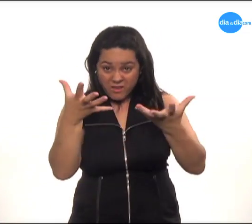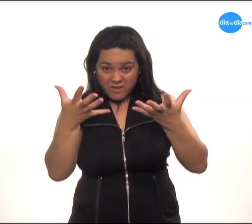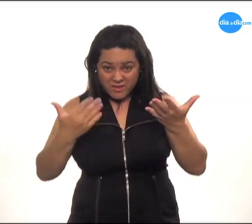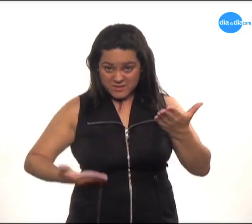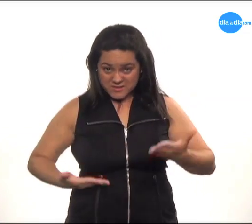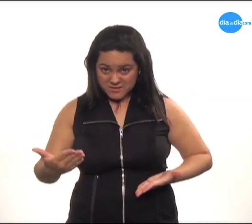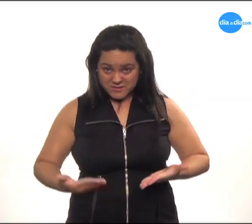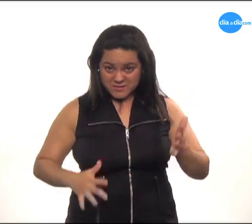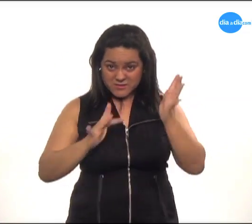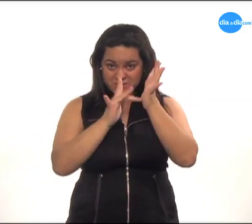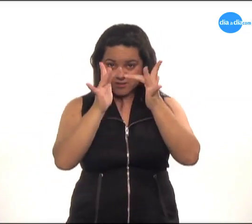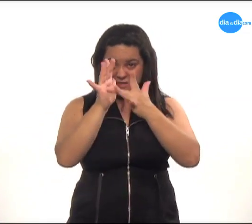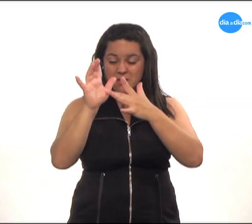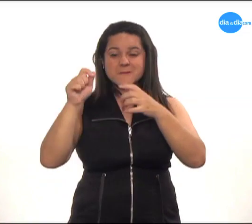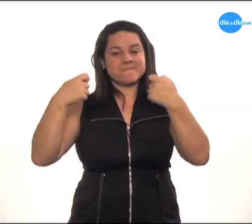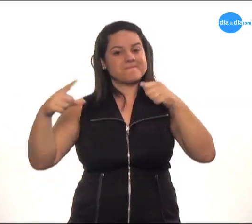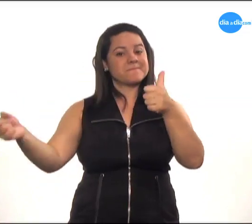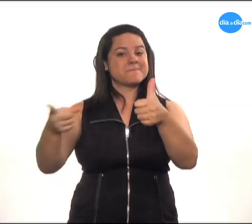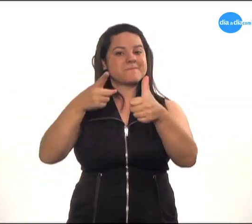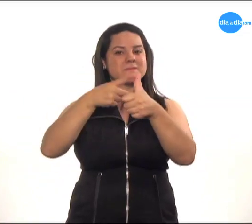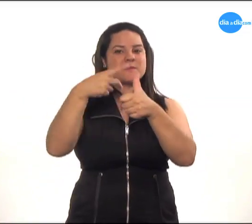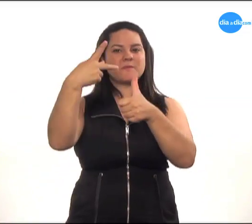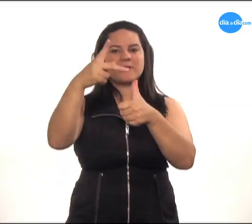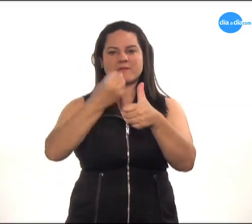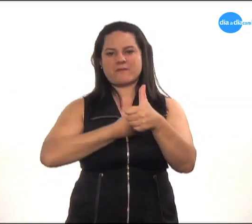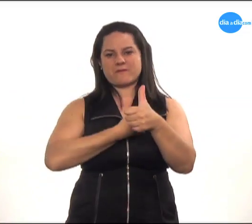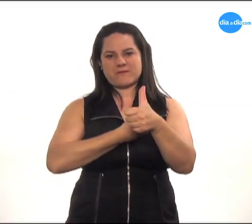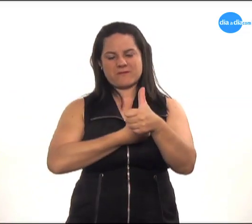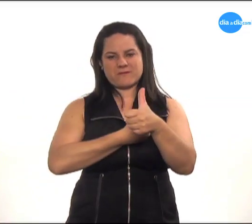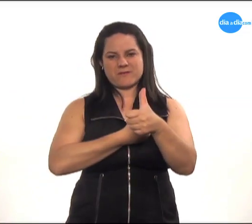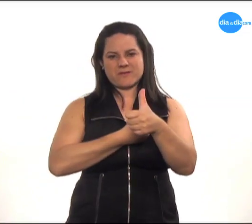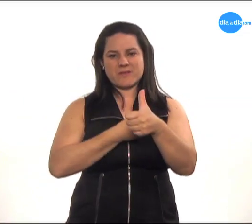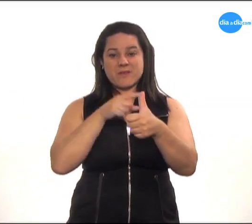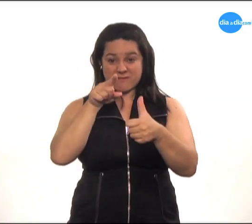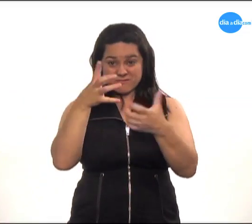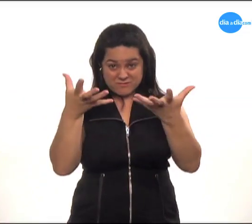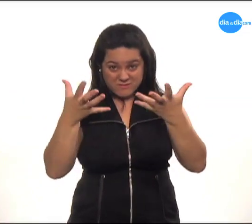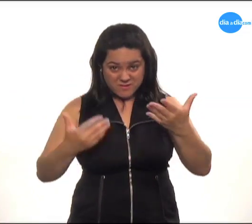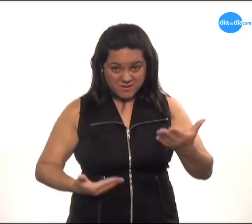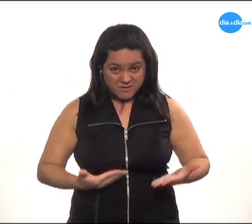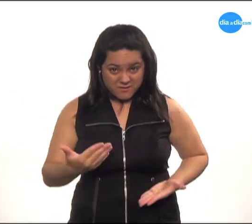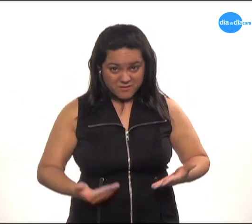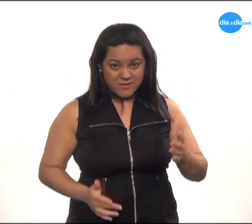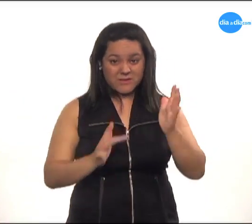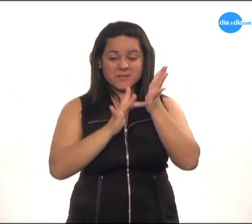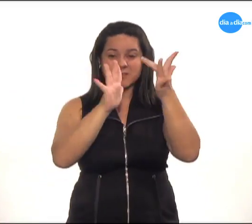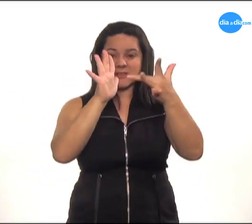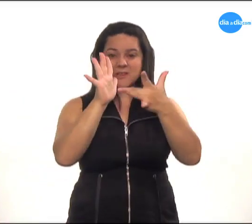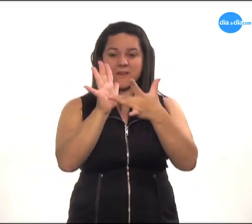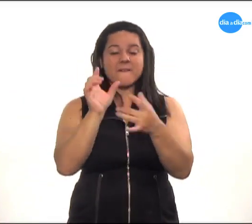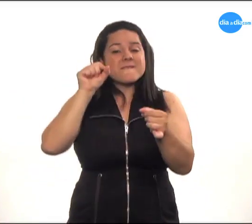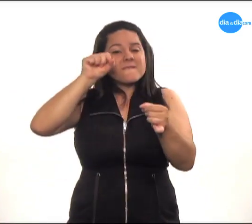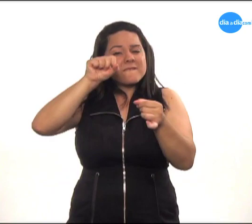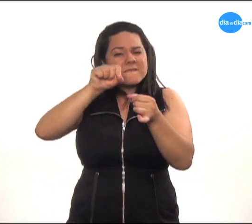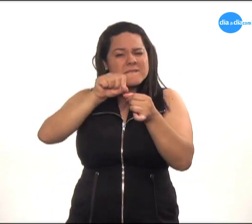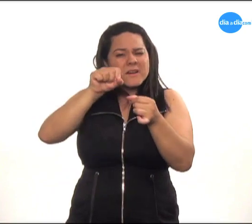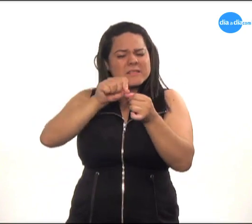a Jesus? Coloque Ele em primeiro lugar. Você quer servir a Jesus?